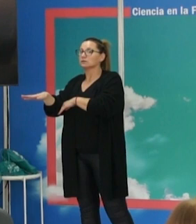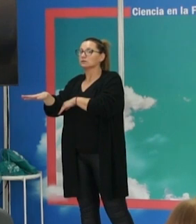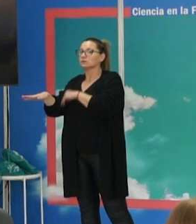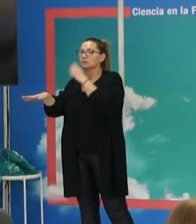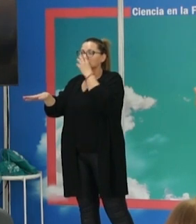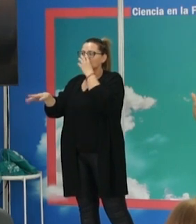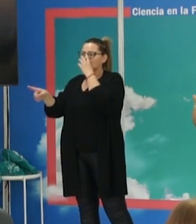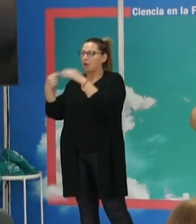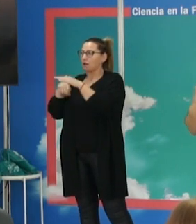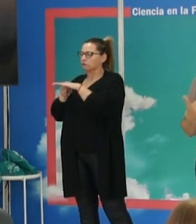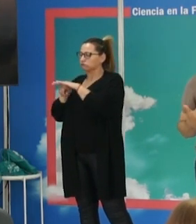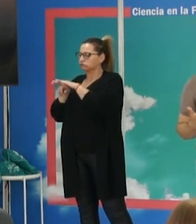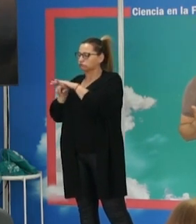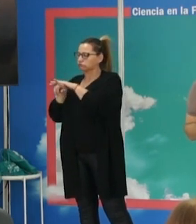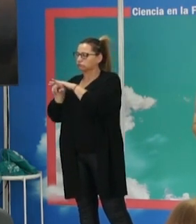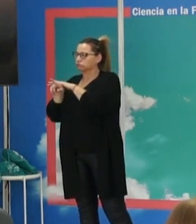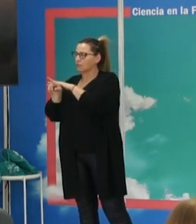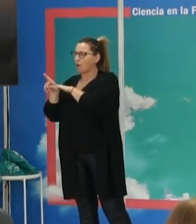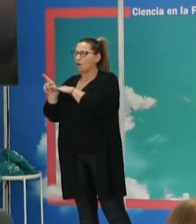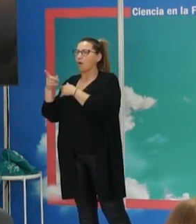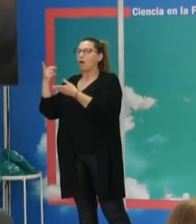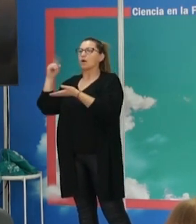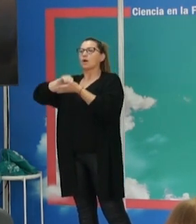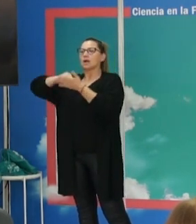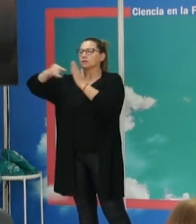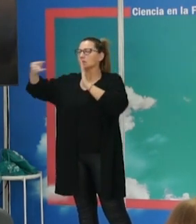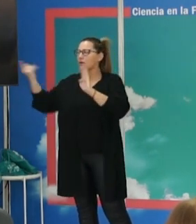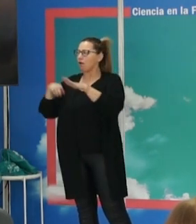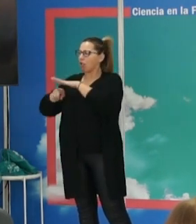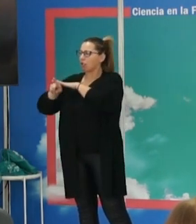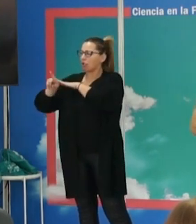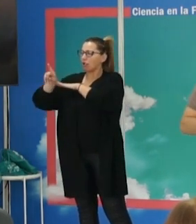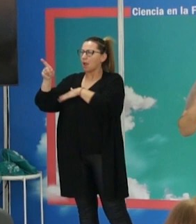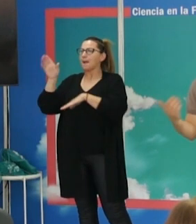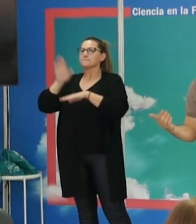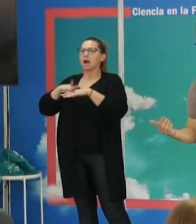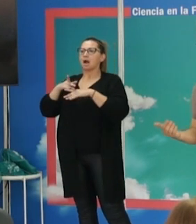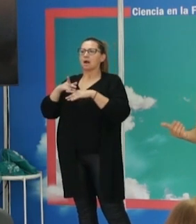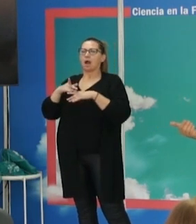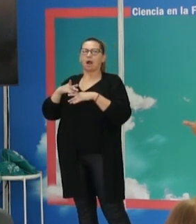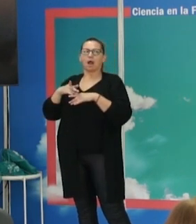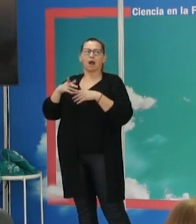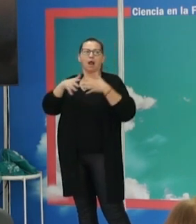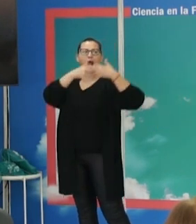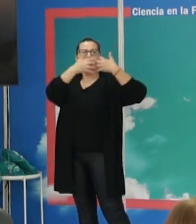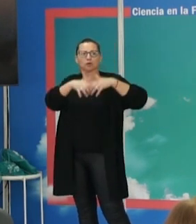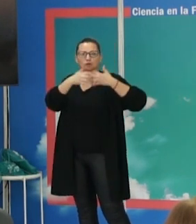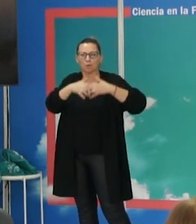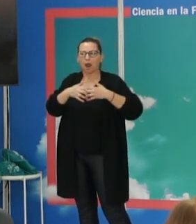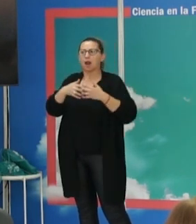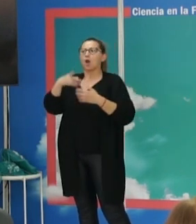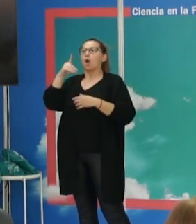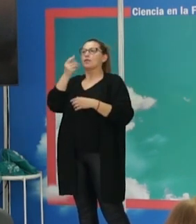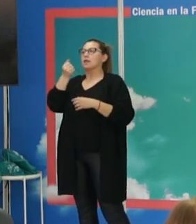la evolución y el desarrollo de las tecnologías avanzadas para el soporte vital, los respiradores automáticos, la diálisis,